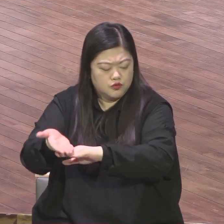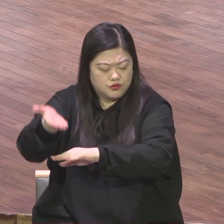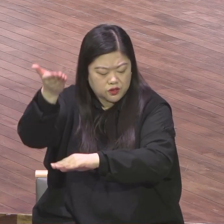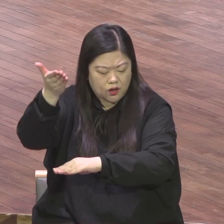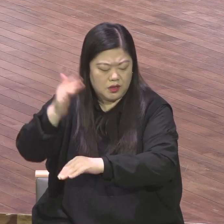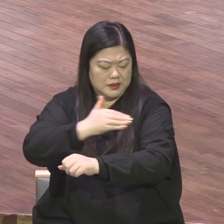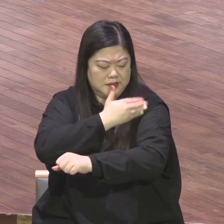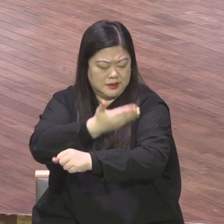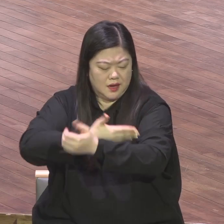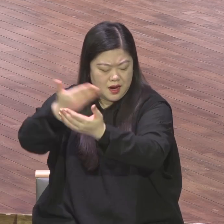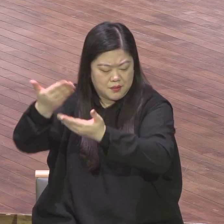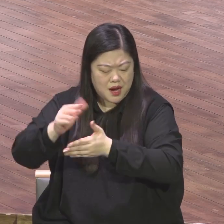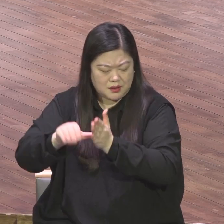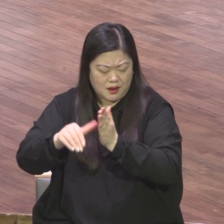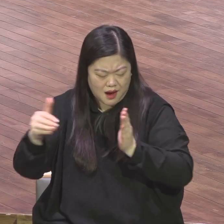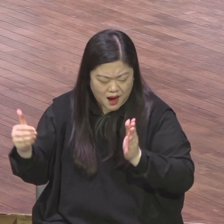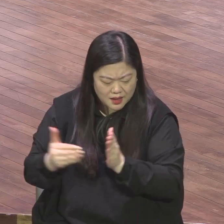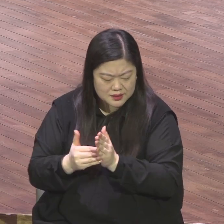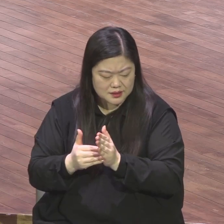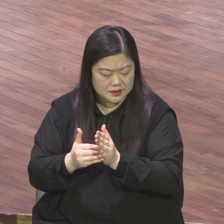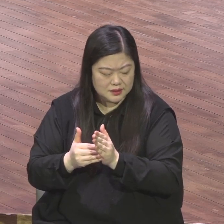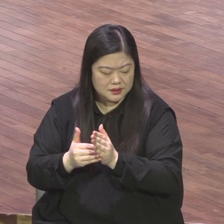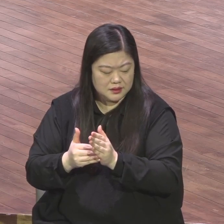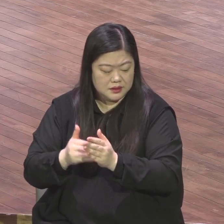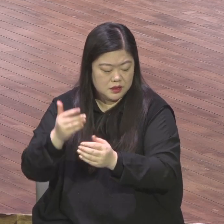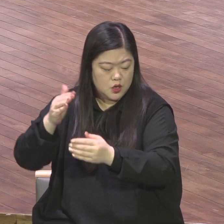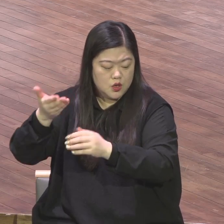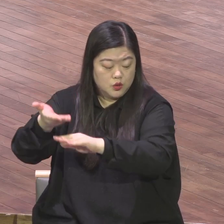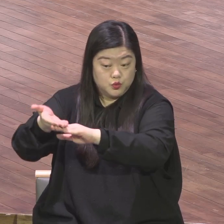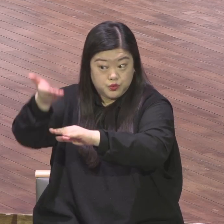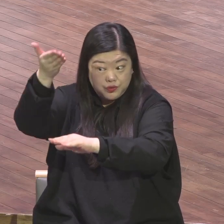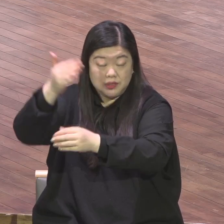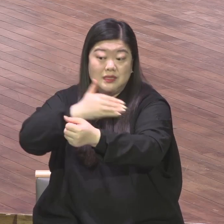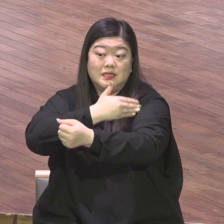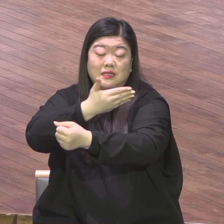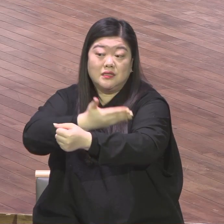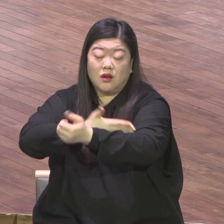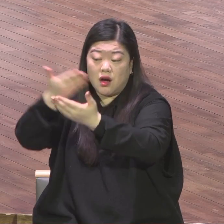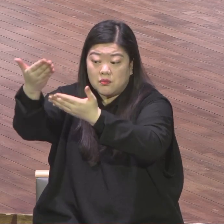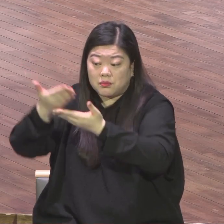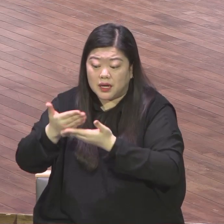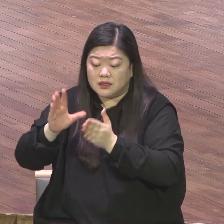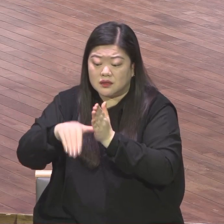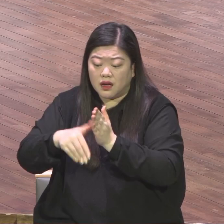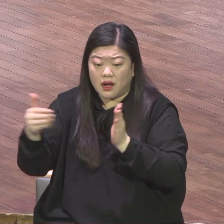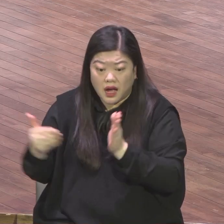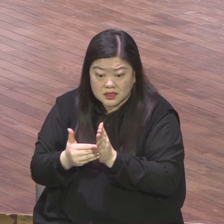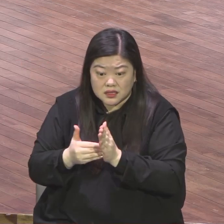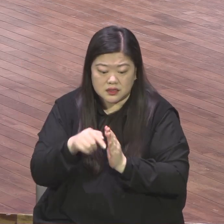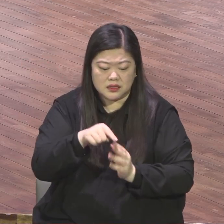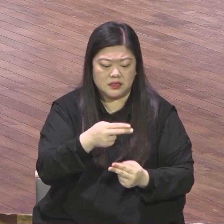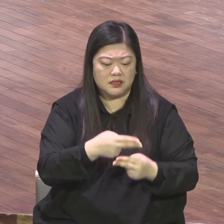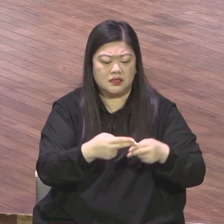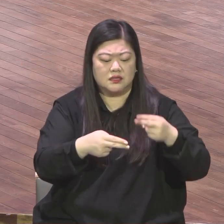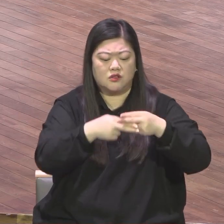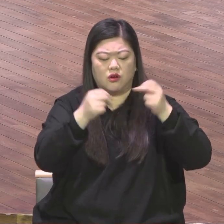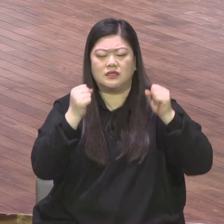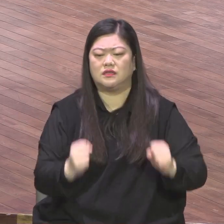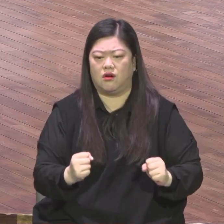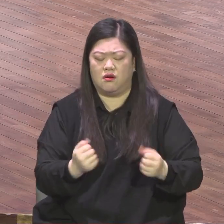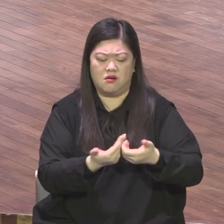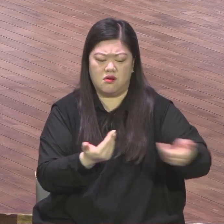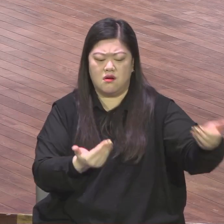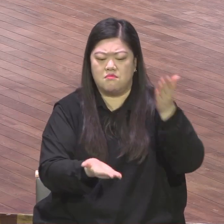입혀질 때까지 능력으로 위로부터 능력이 입힐 때까지 이성에 머무르라. 떠나지